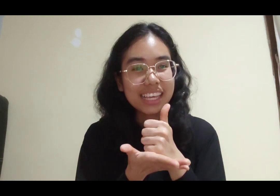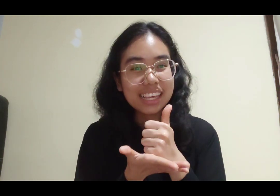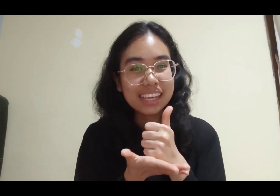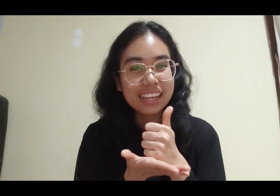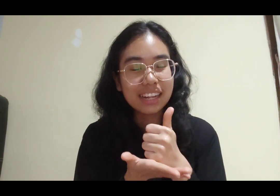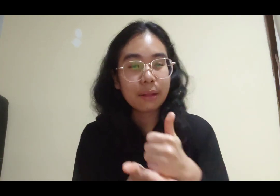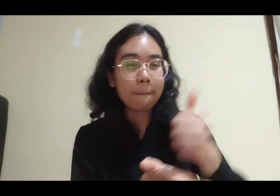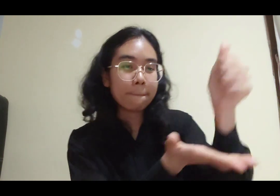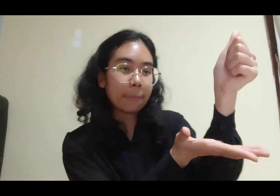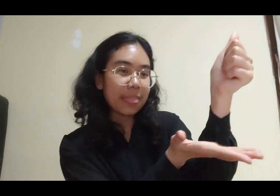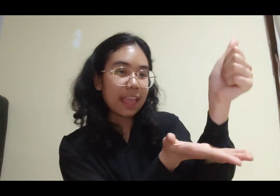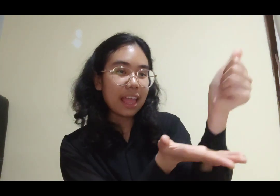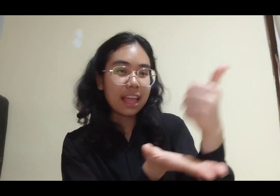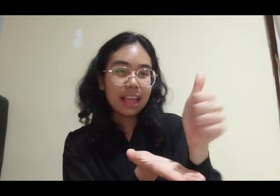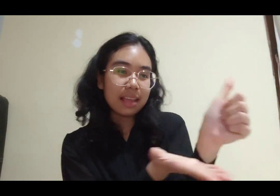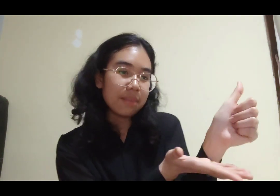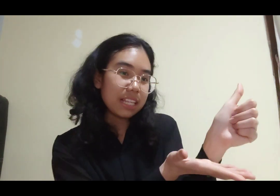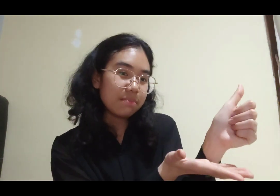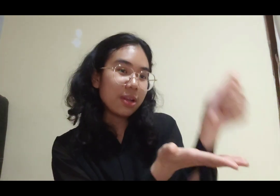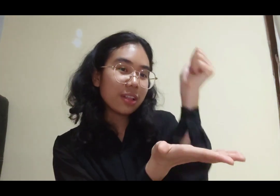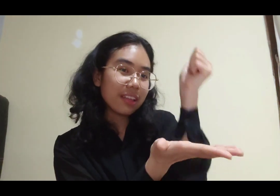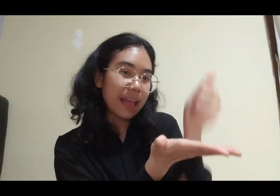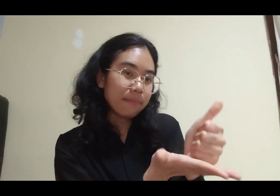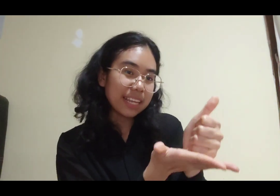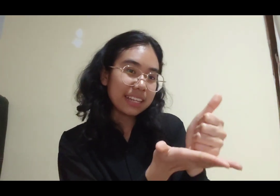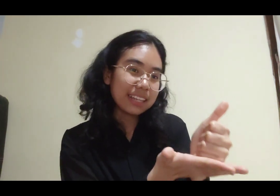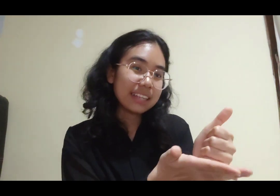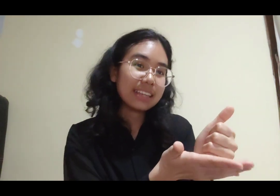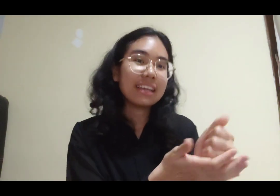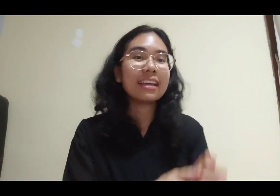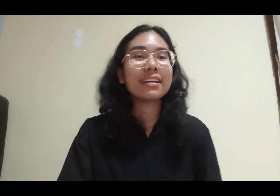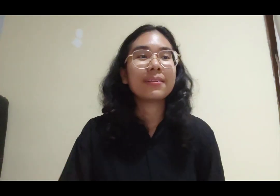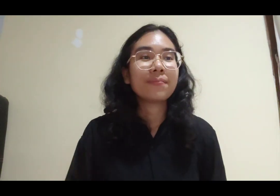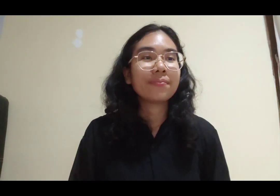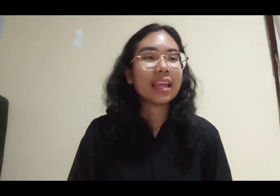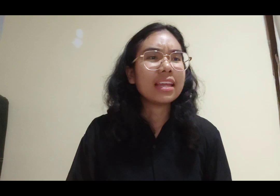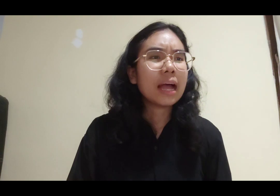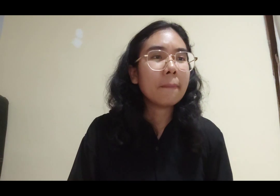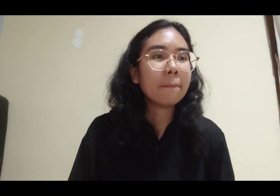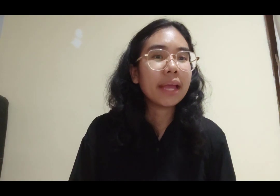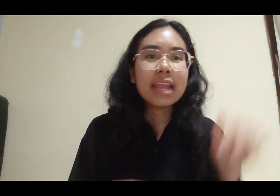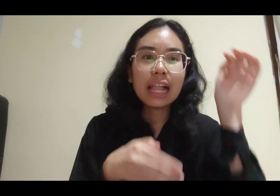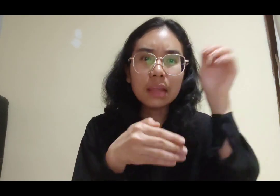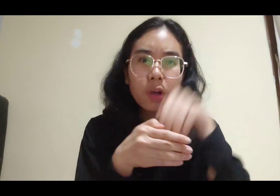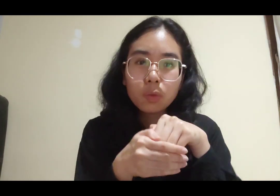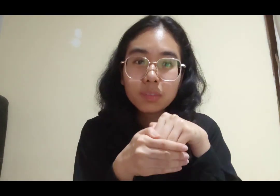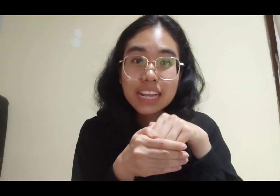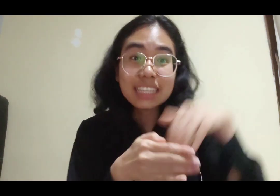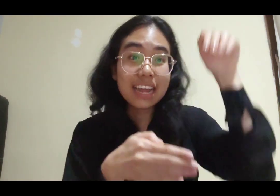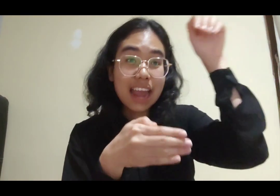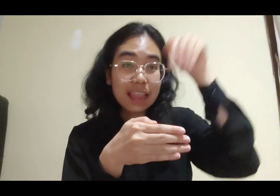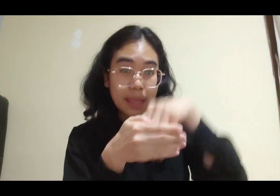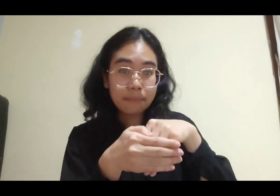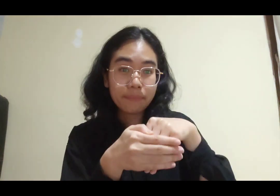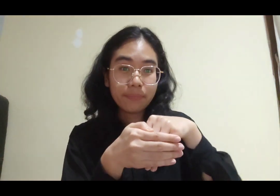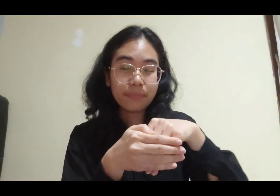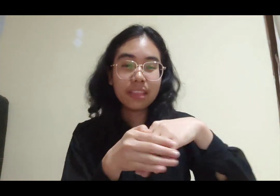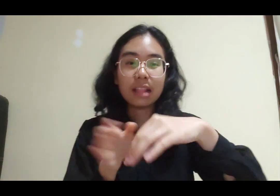Amin. Bikin jempol, amin. Tadi apa ya? Dalam aku belum jelasin ya. Dalam tuh